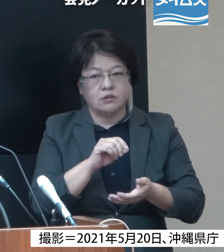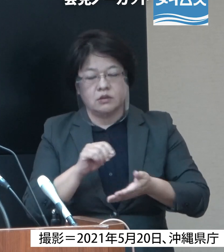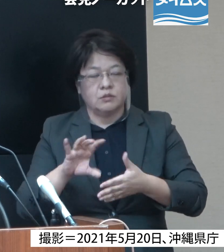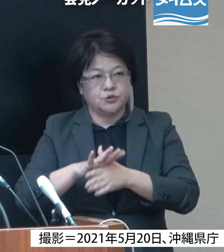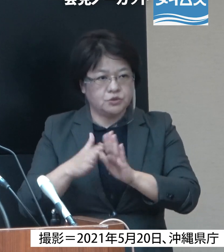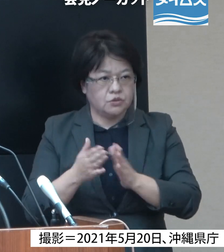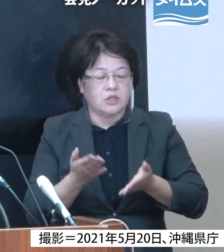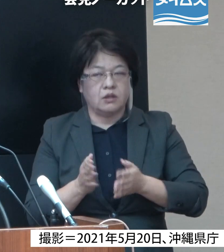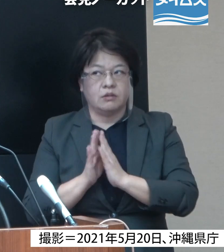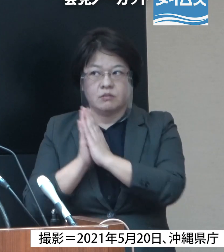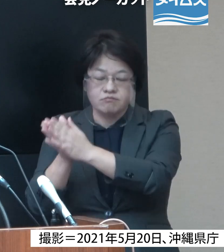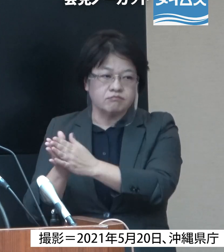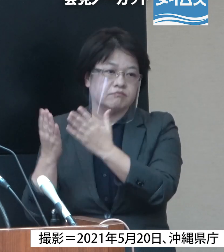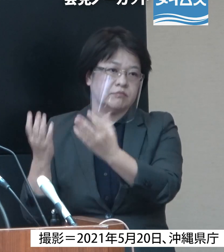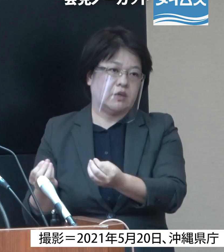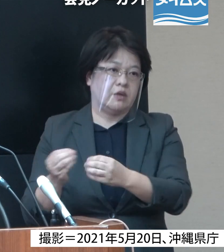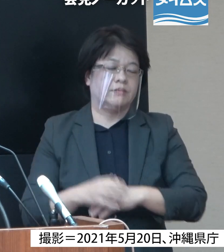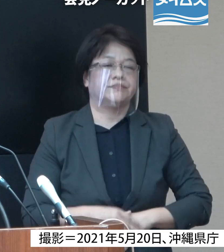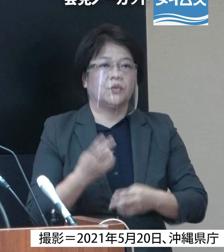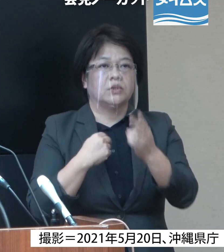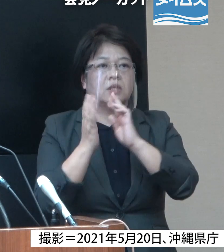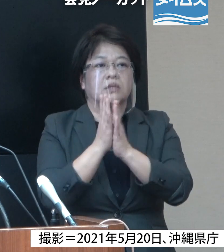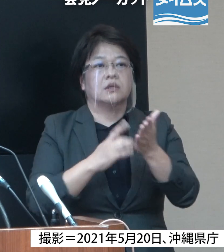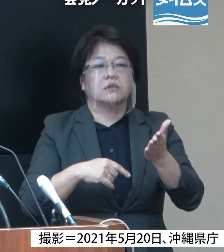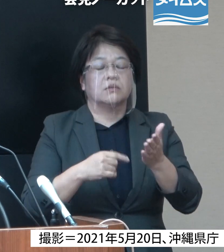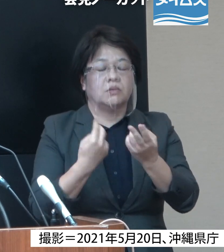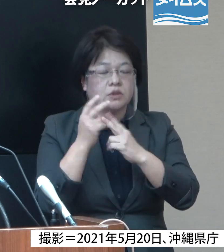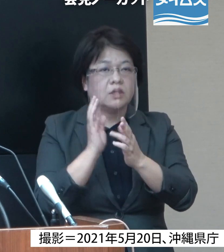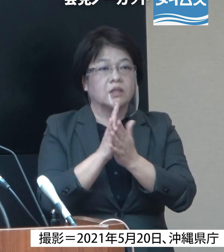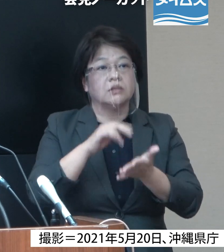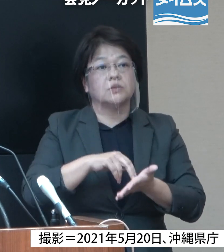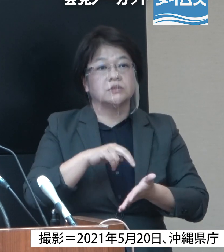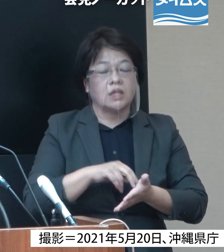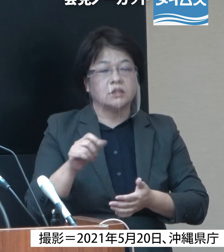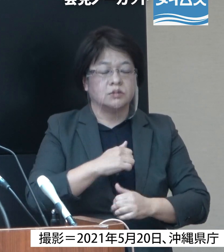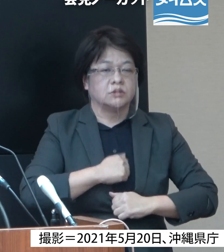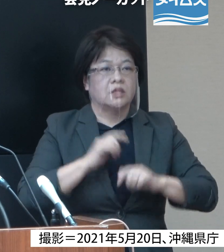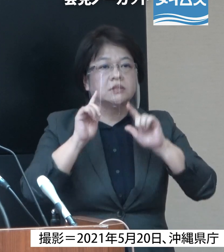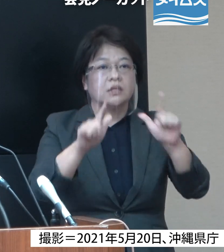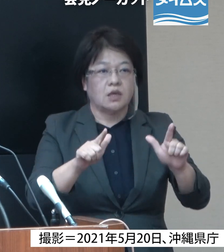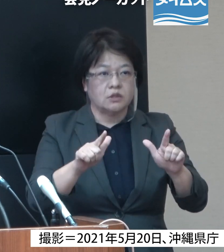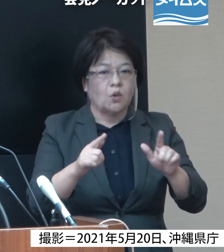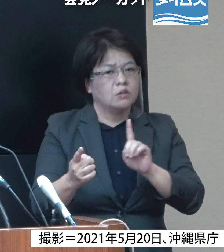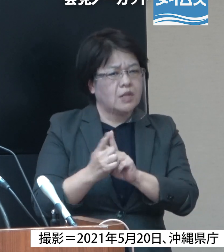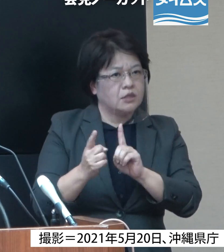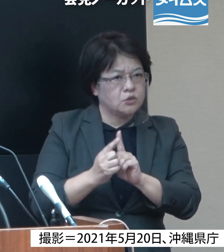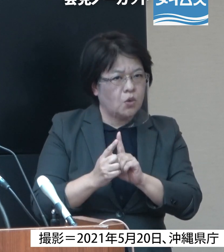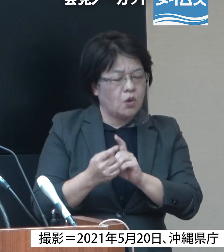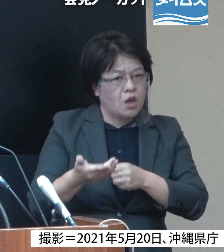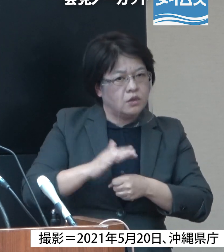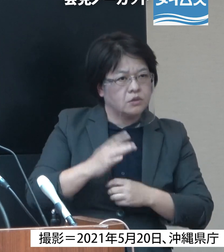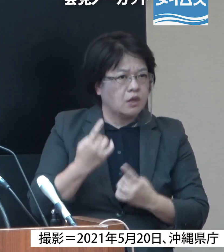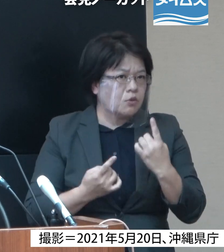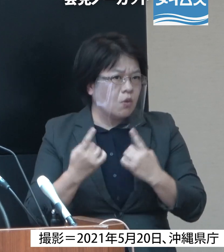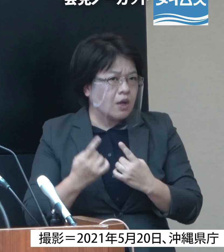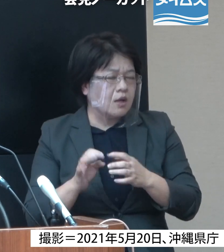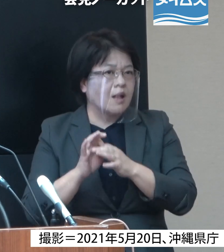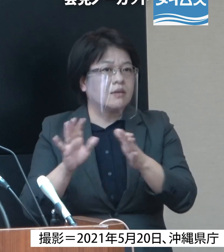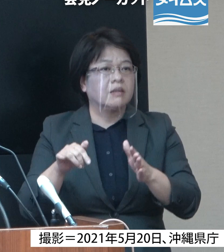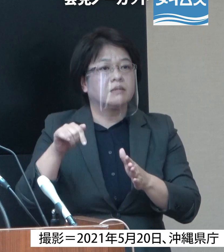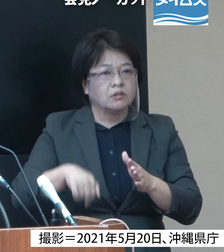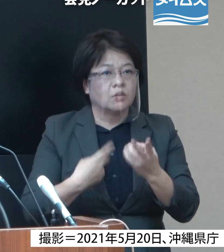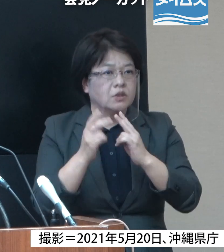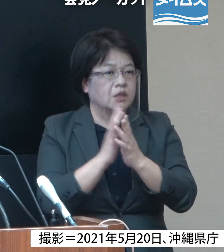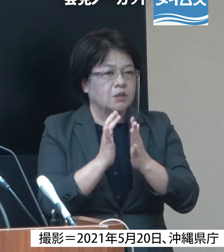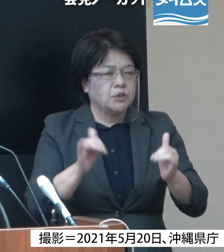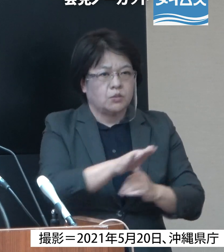を行いました。県としましては緊急事態宣言の対象地域となるかどうかにかかわらず、県